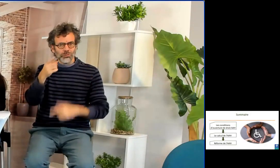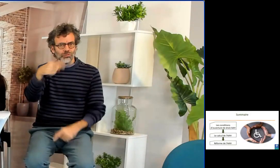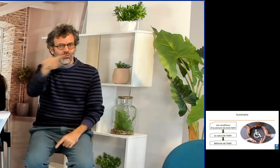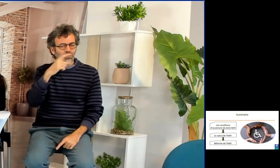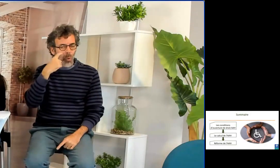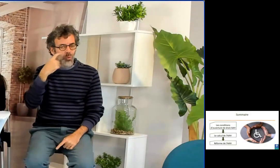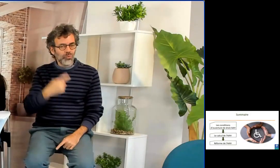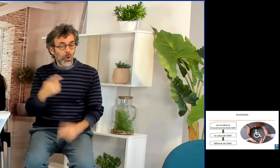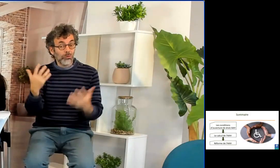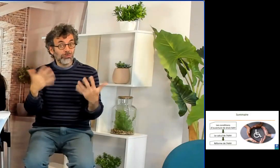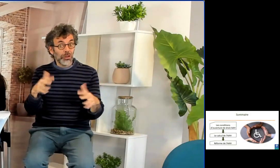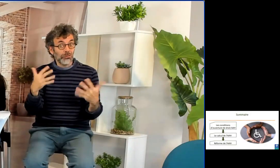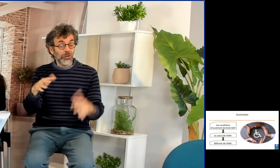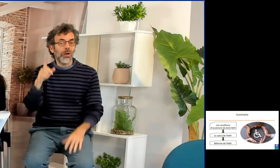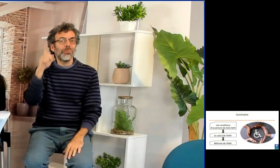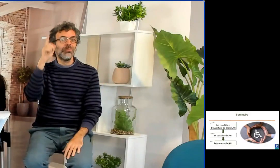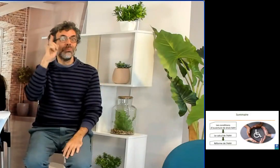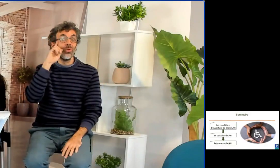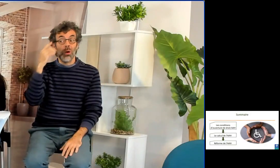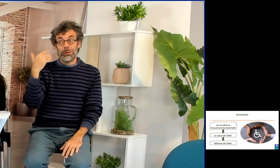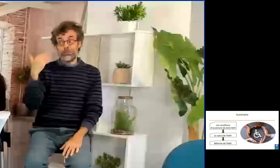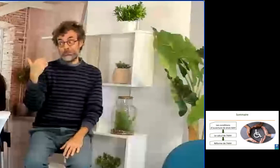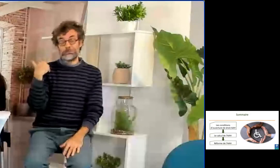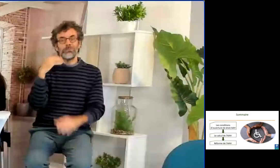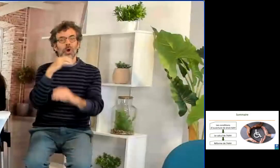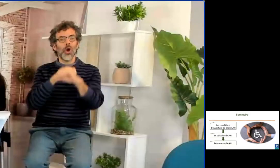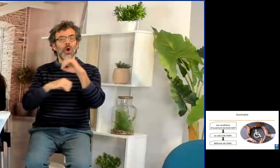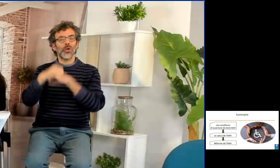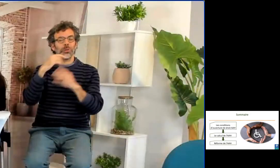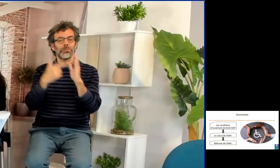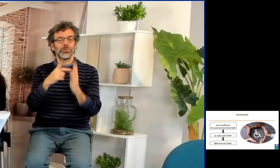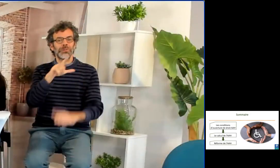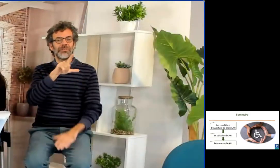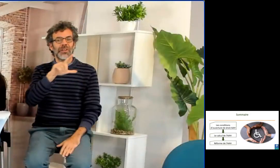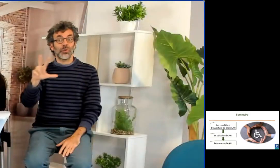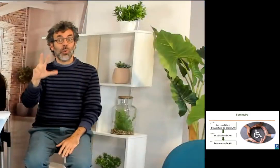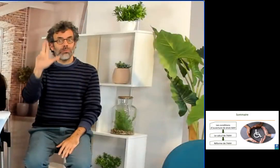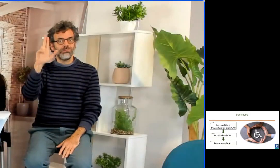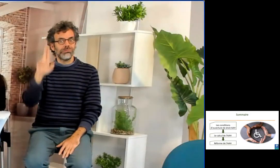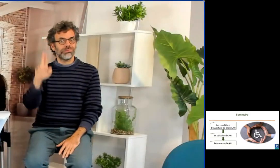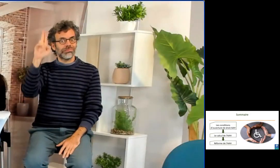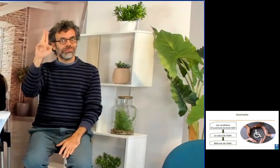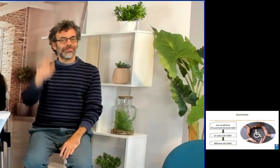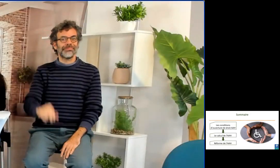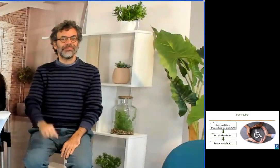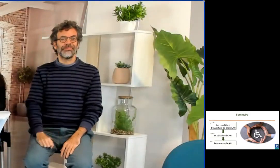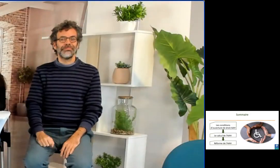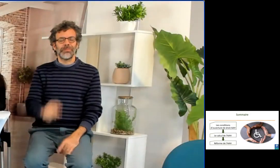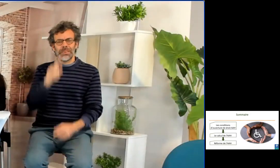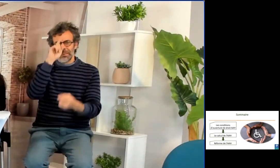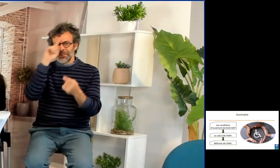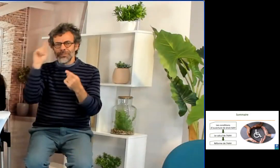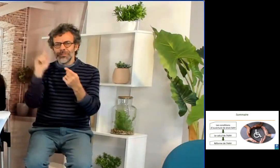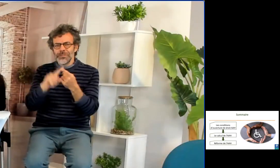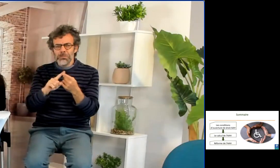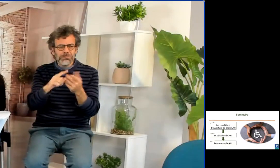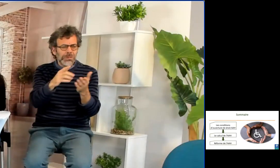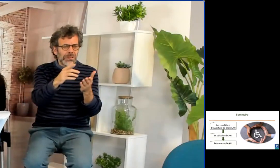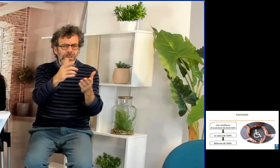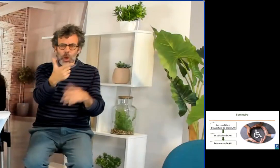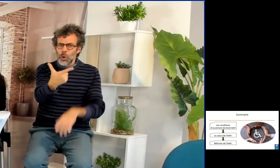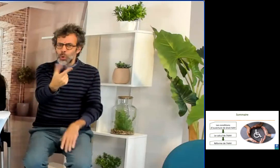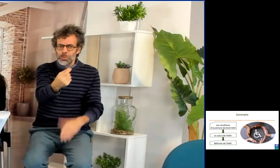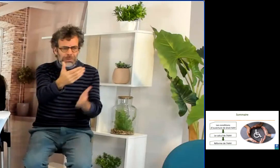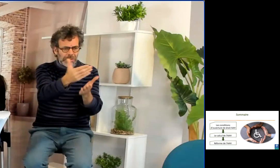parler, puisqu'elle est entrée en vigueur en octobre 2023, qui concerne la déconjugalisation des